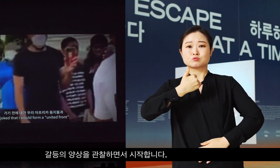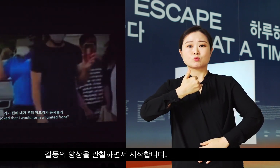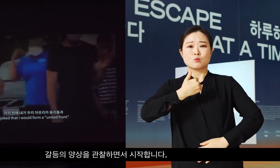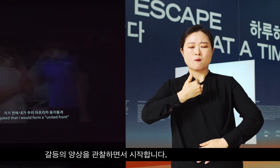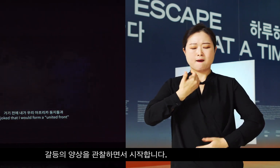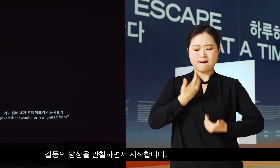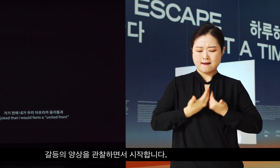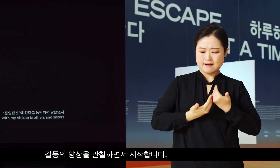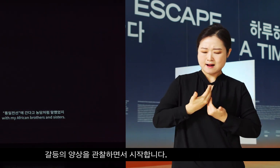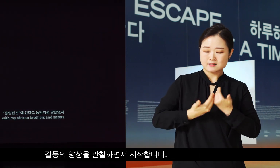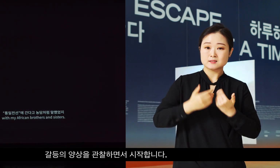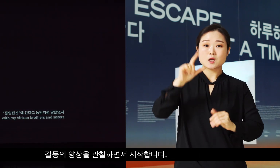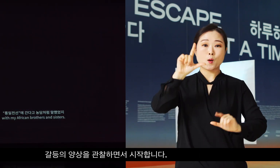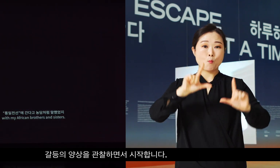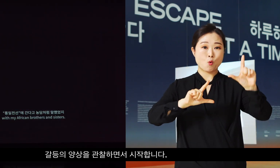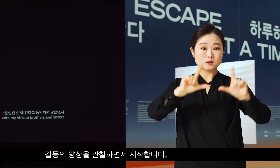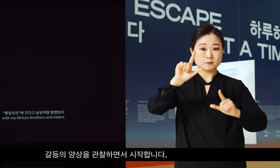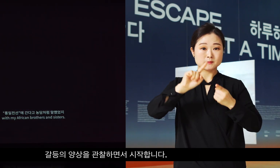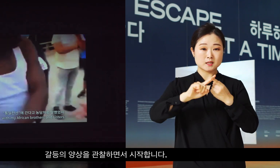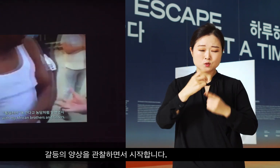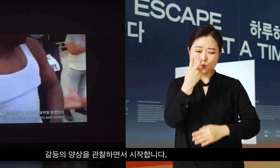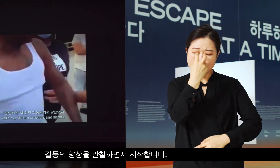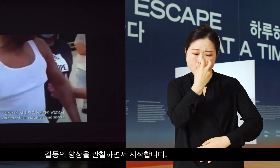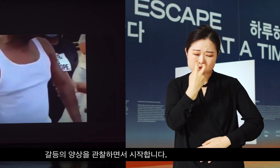갈등의 양상을 관찰하면서 시작합니다.